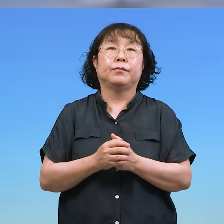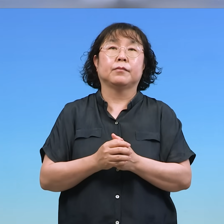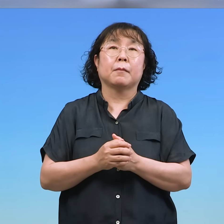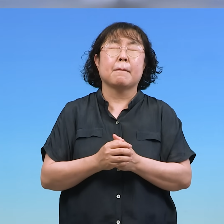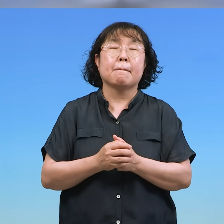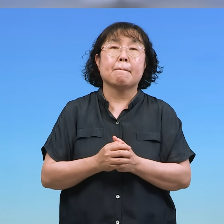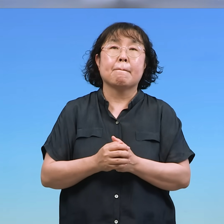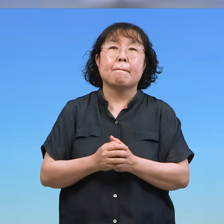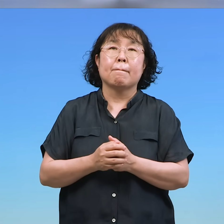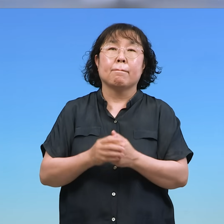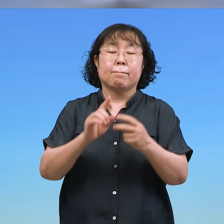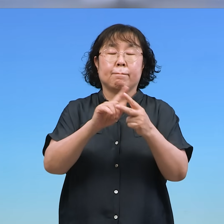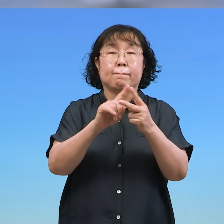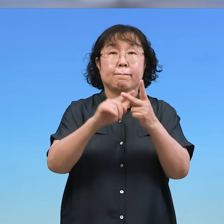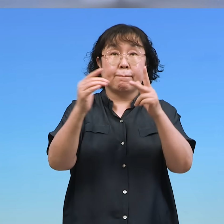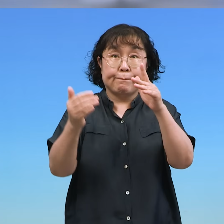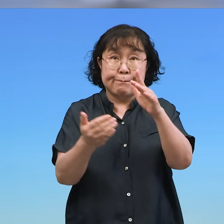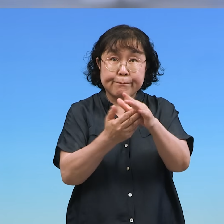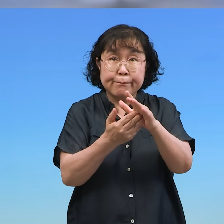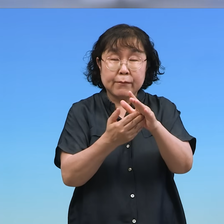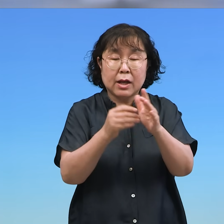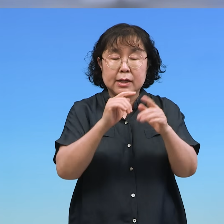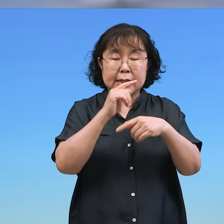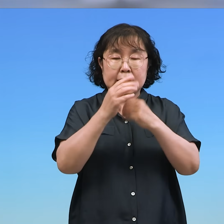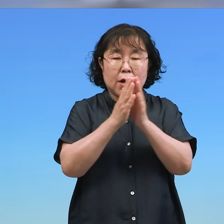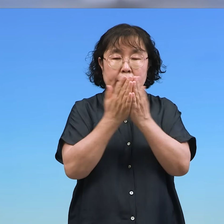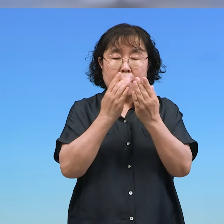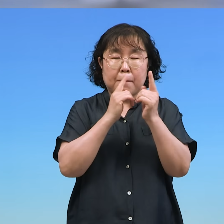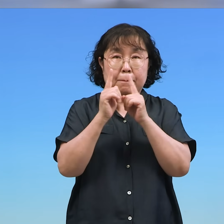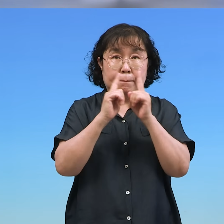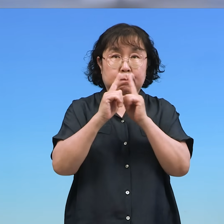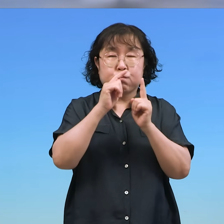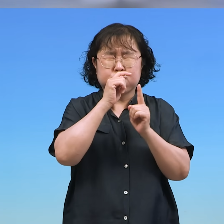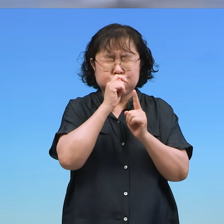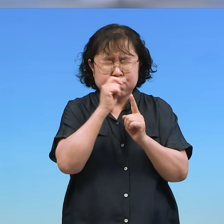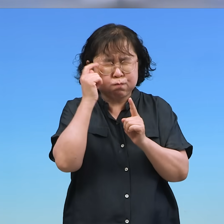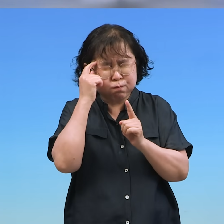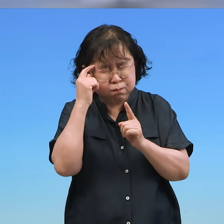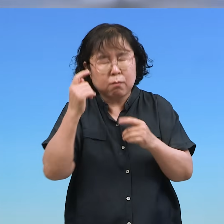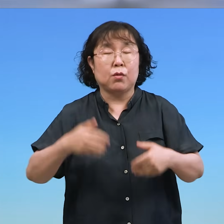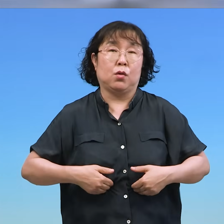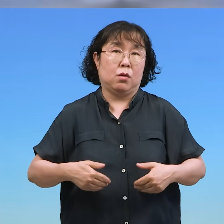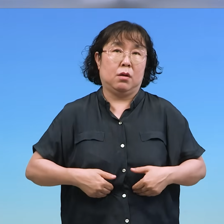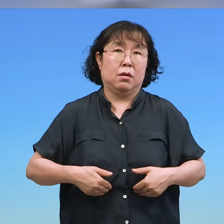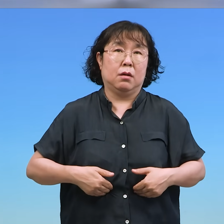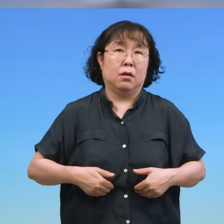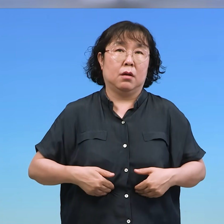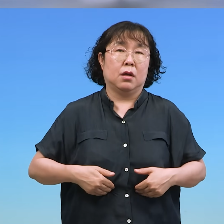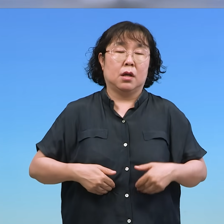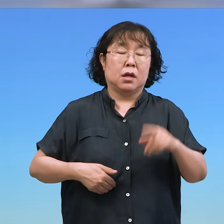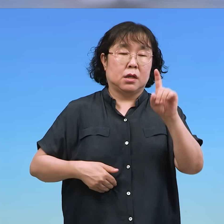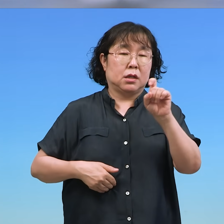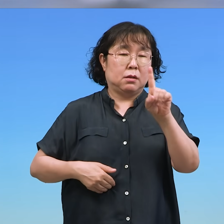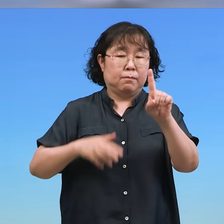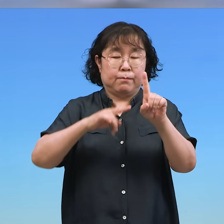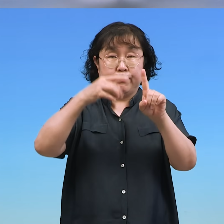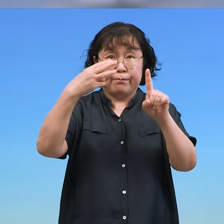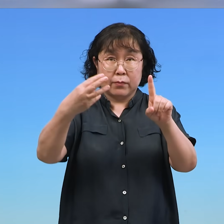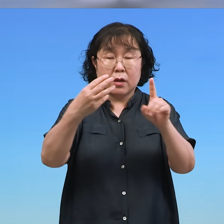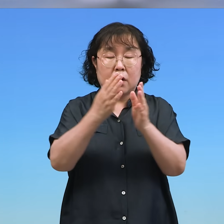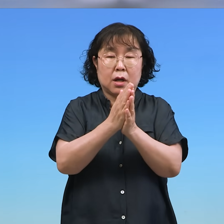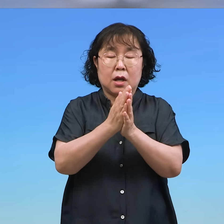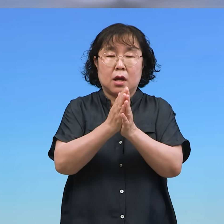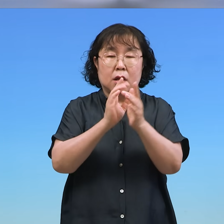이 두 가지가 이루어지는 그게 말씀 묵상이에요. 왜 하나님이 11절에서 부연